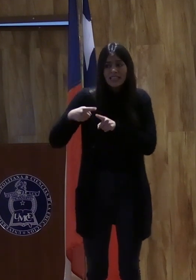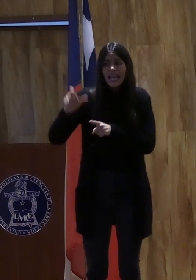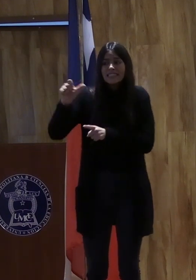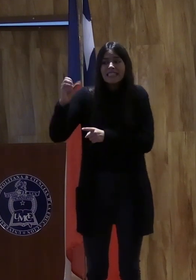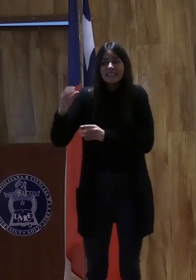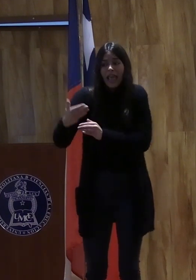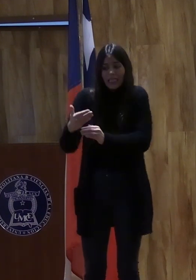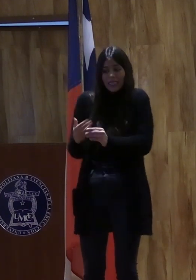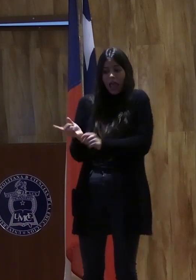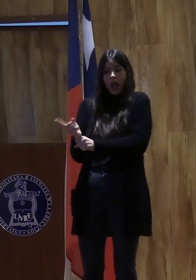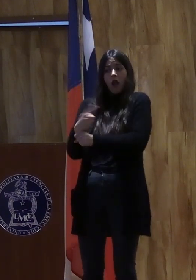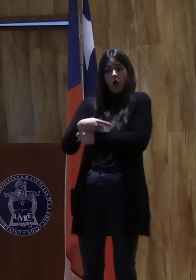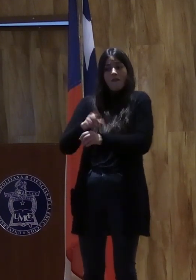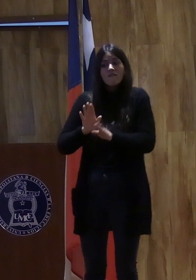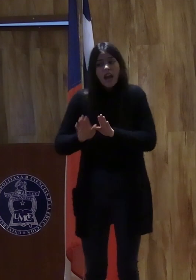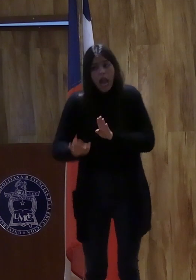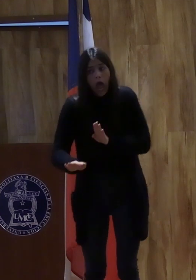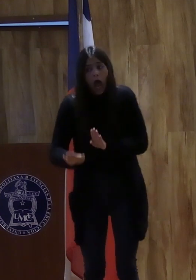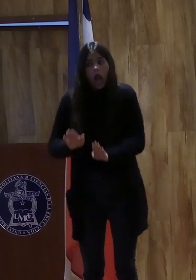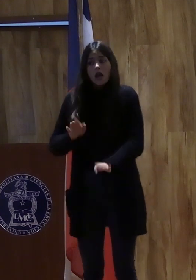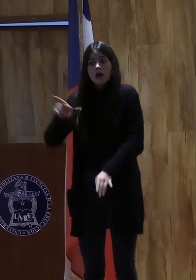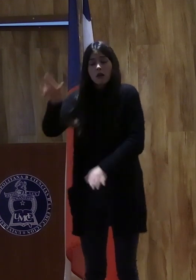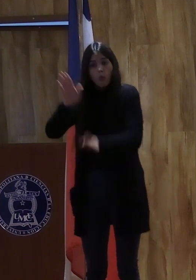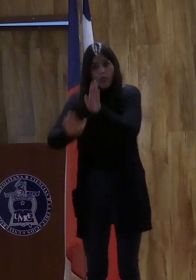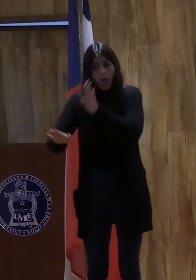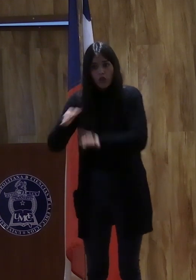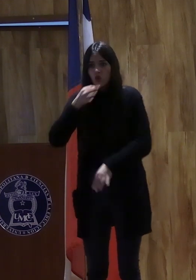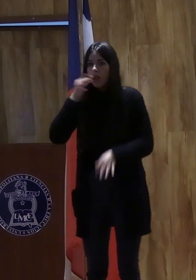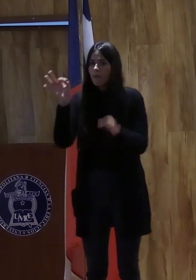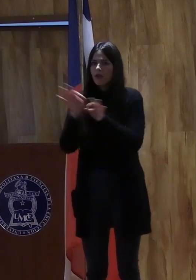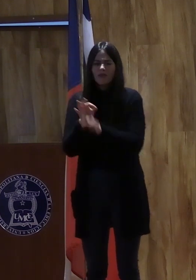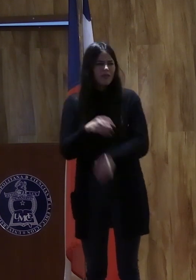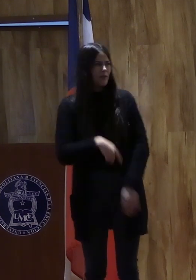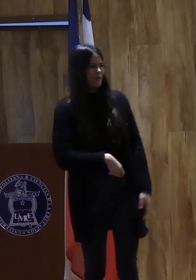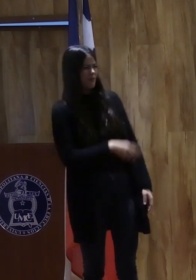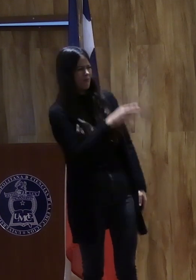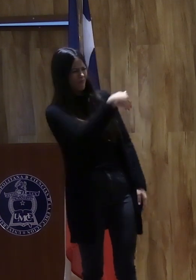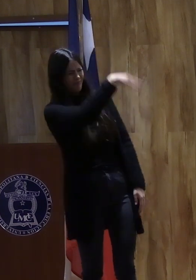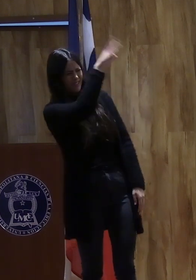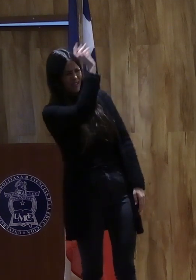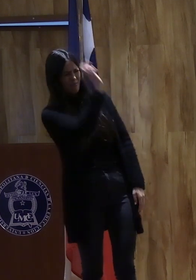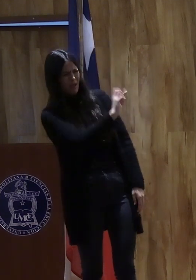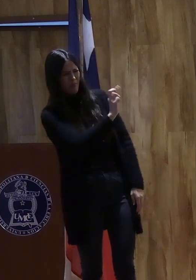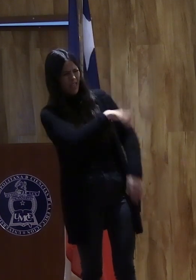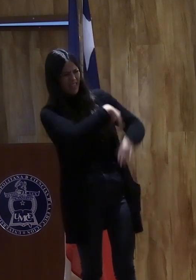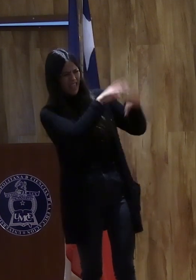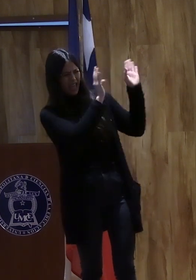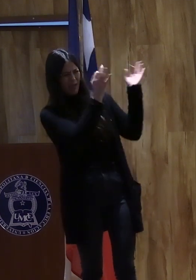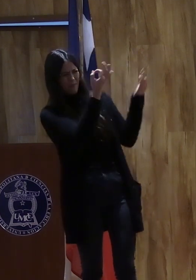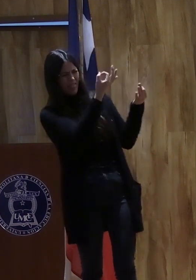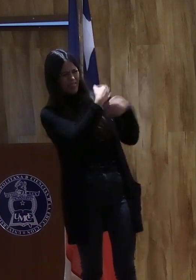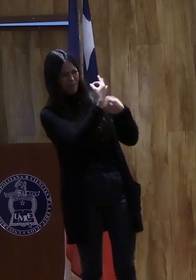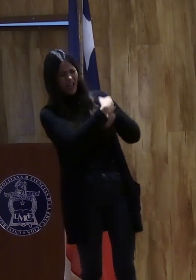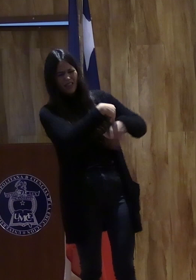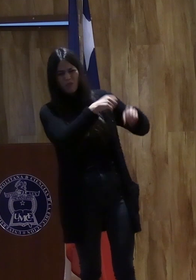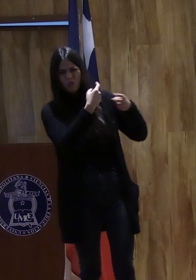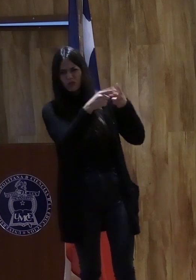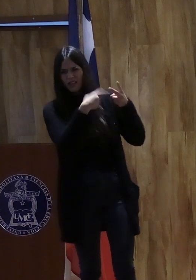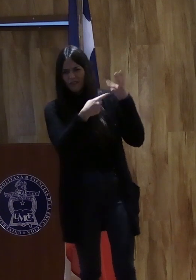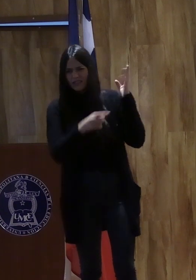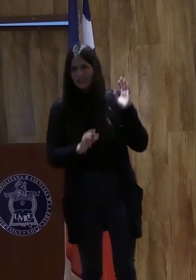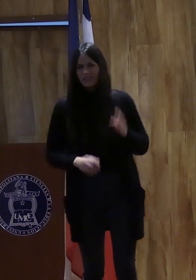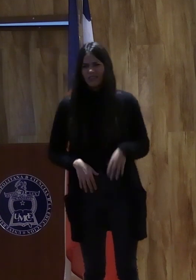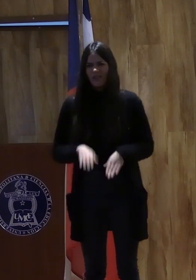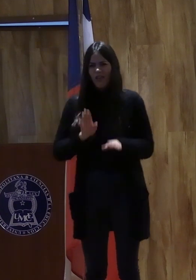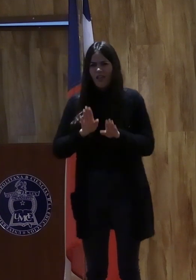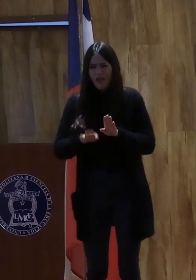60 y vaya a tener que frenar en una distancia más grande. Me queda mirando y se ríe, me dice, papá, ya me lo has dicho. Bueno.